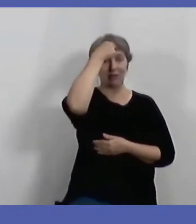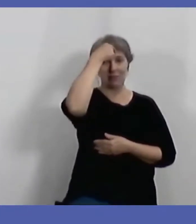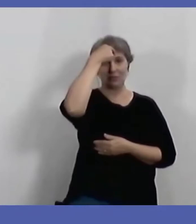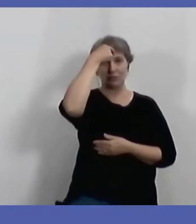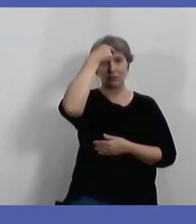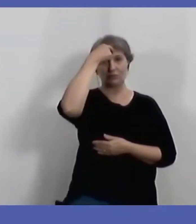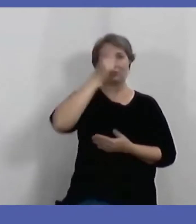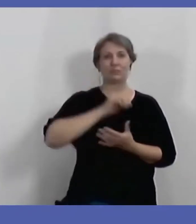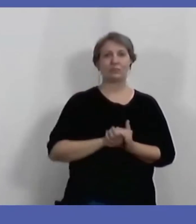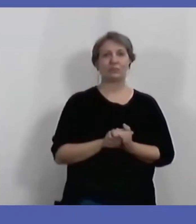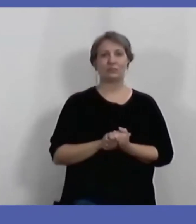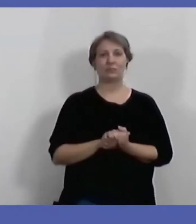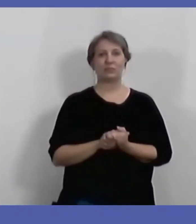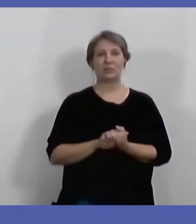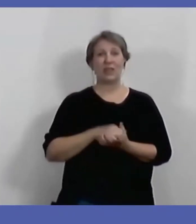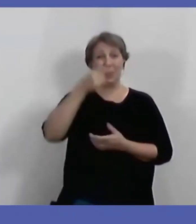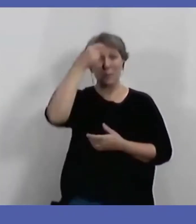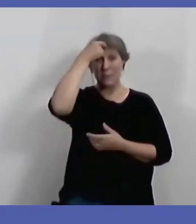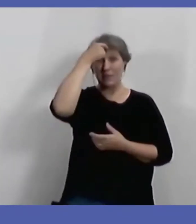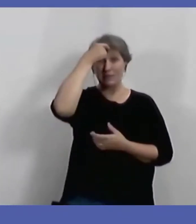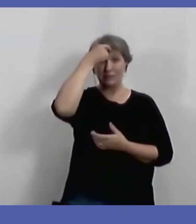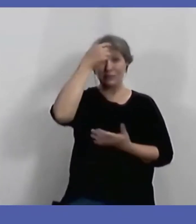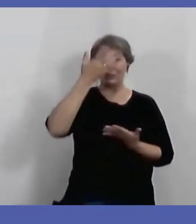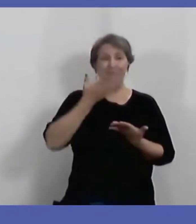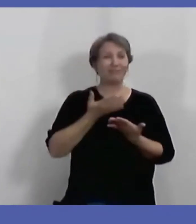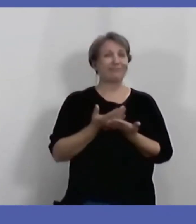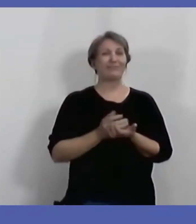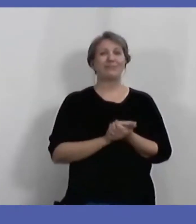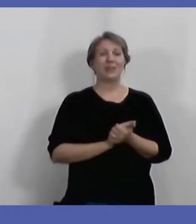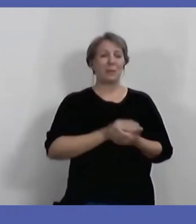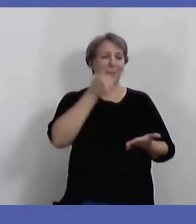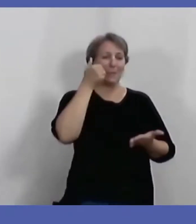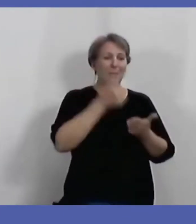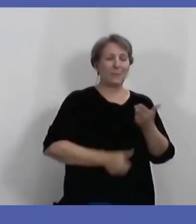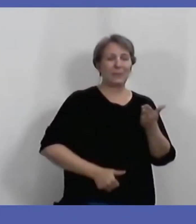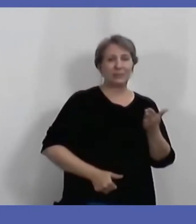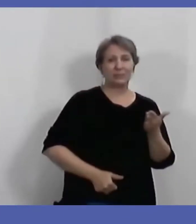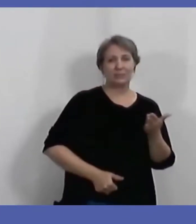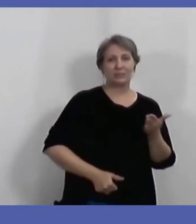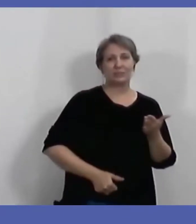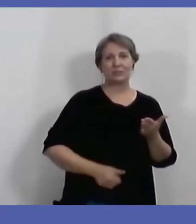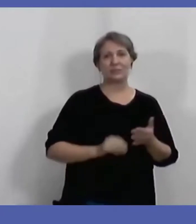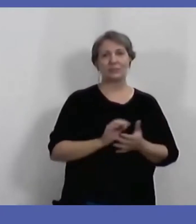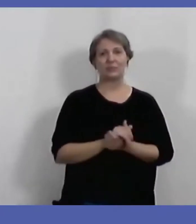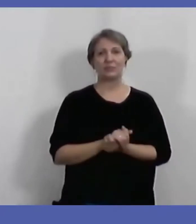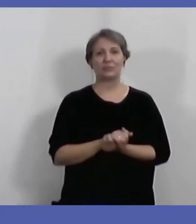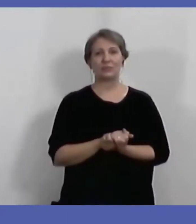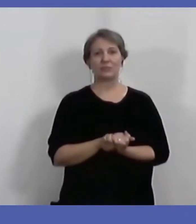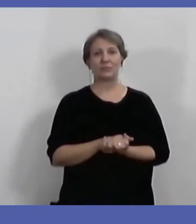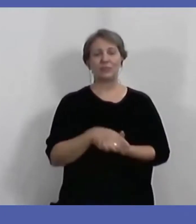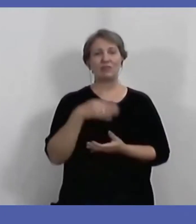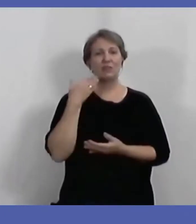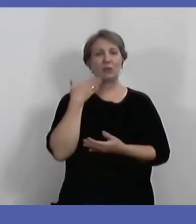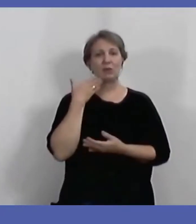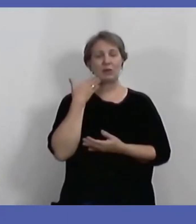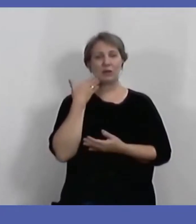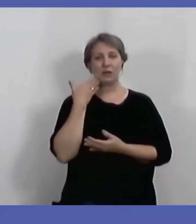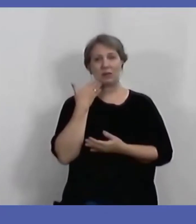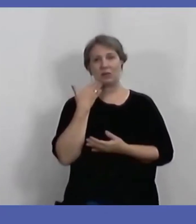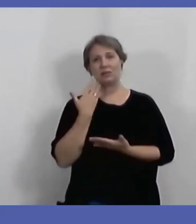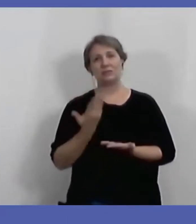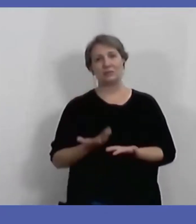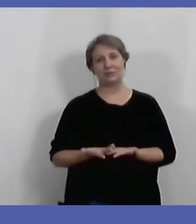homem. Não é verdade? Por isso que o Senhor fala assim, né? Quem